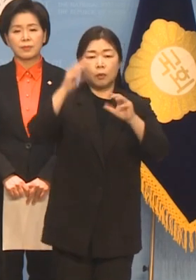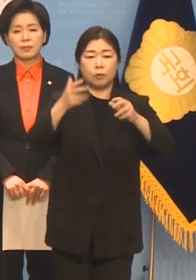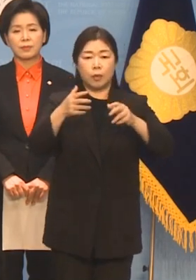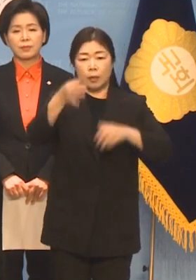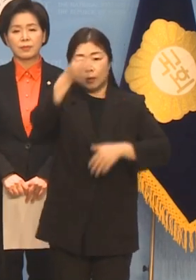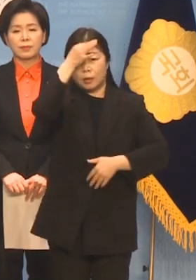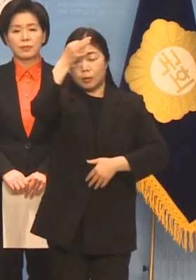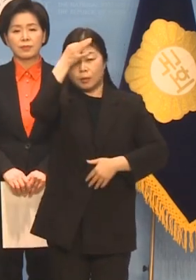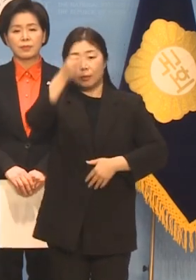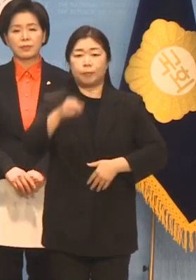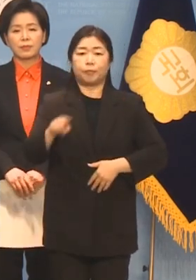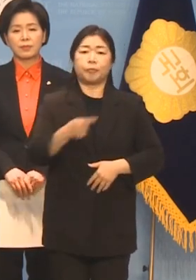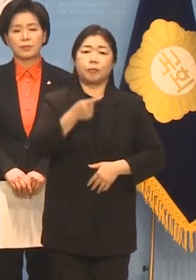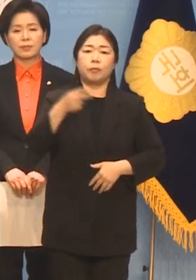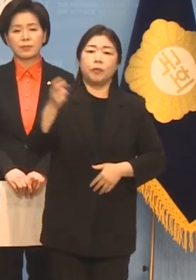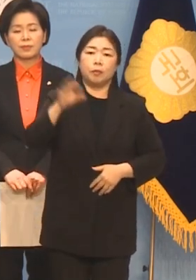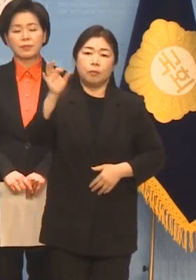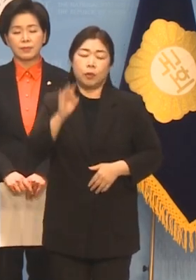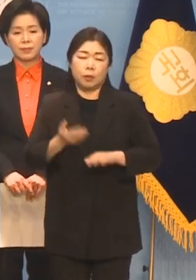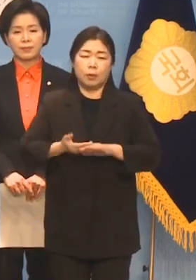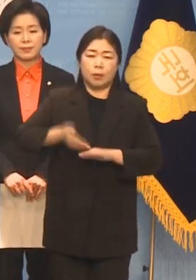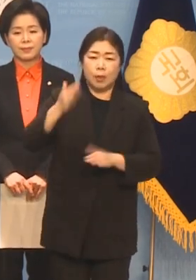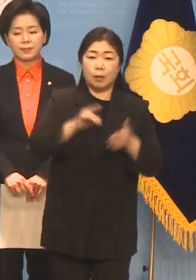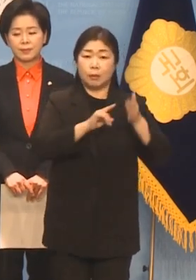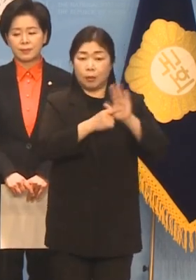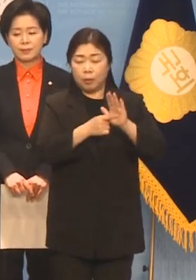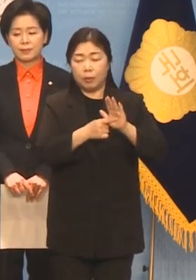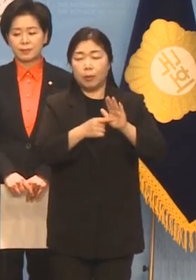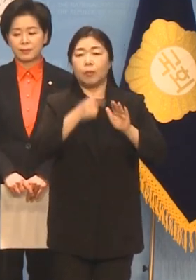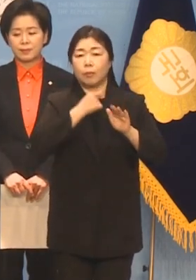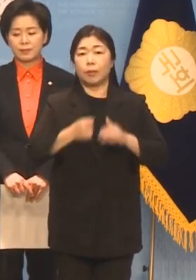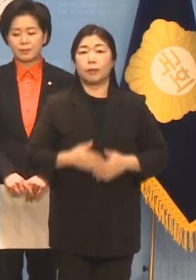역량이 120% 발휘되도록 해보십시다.